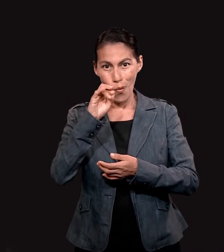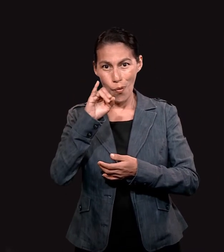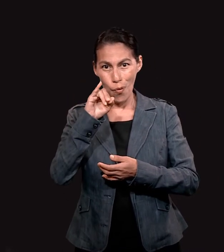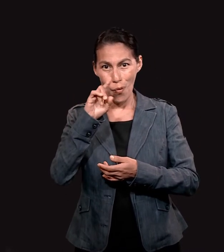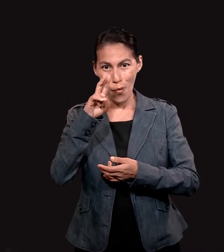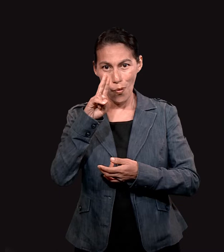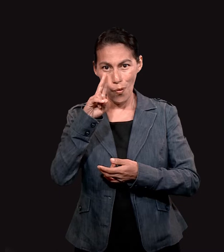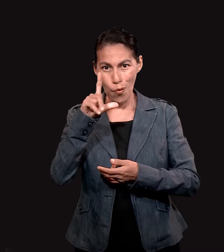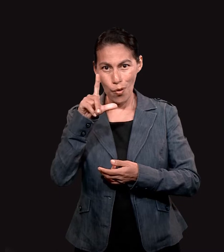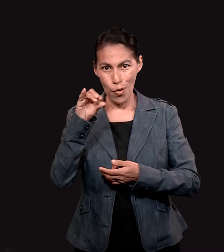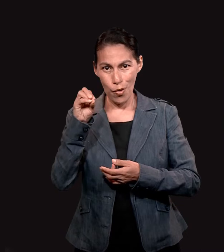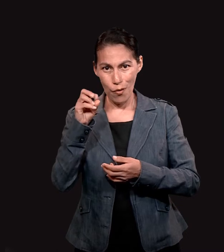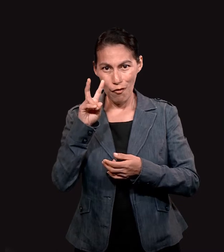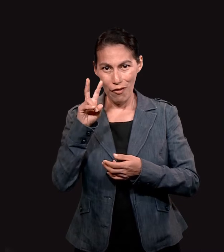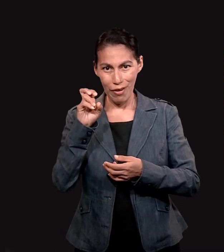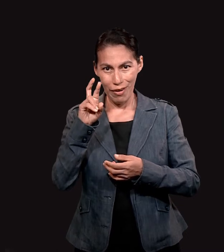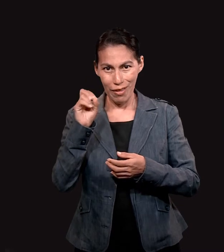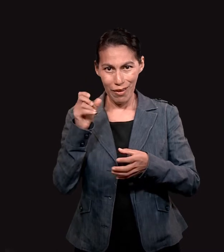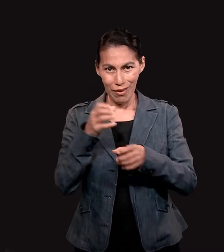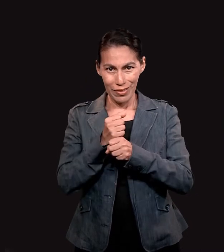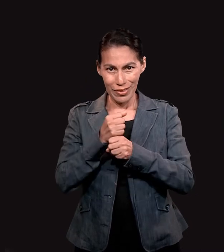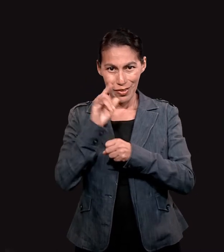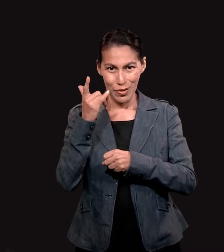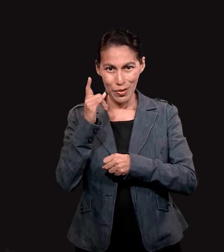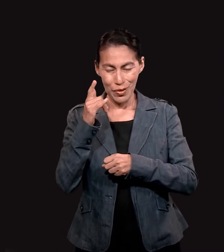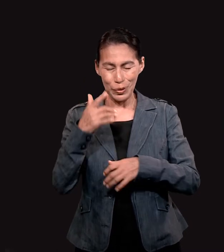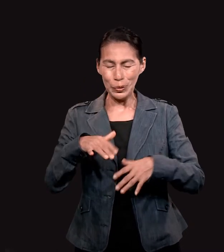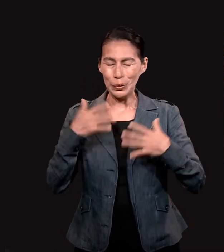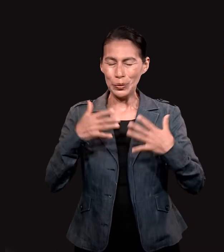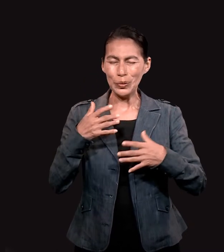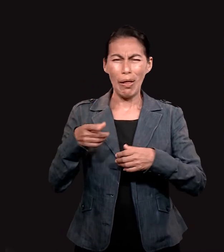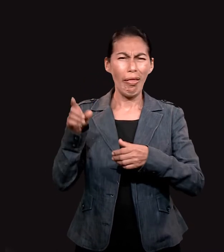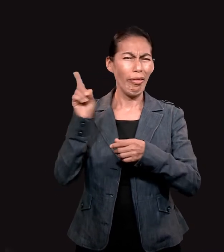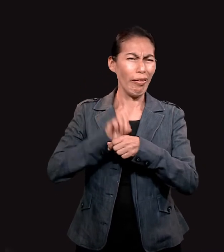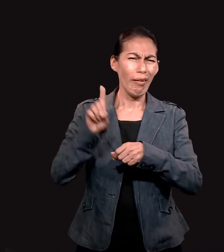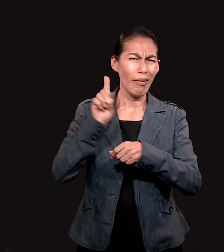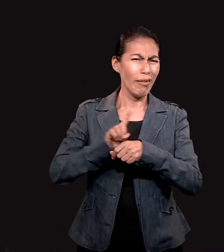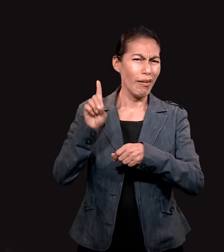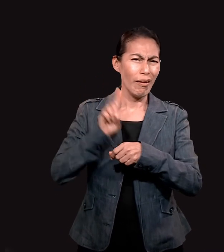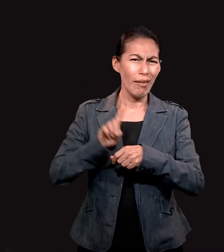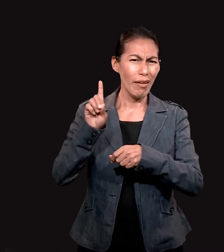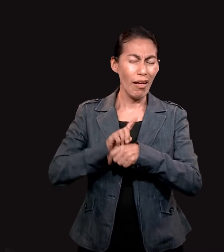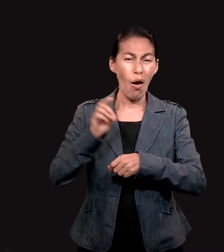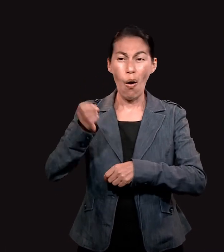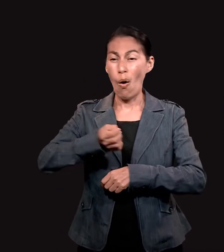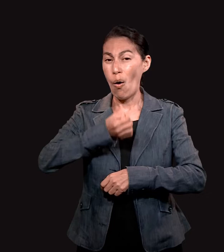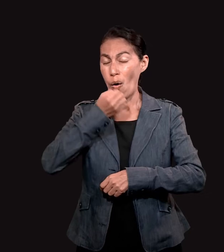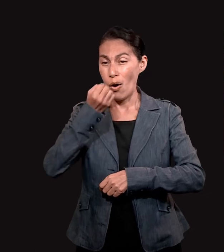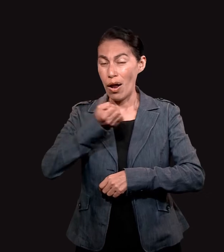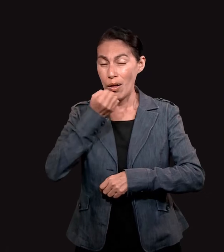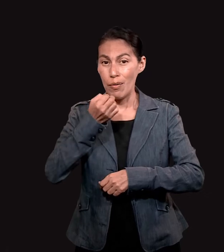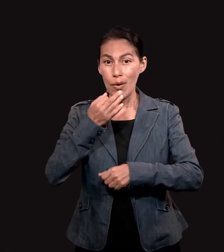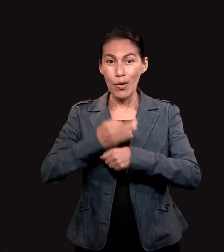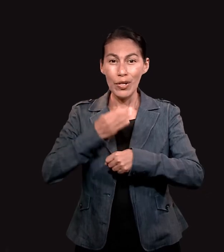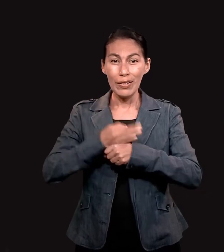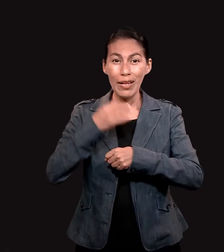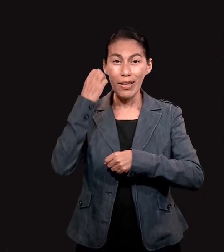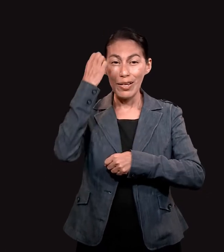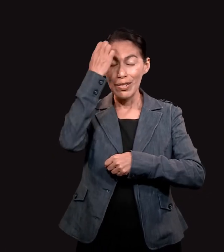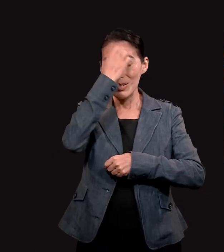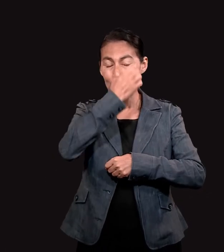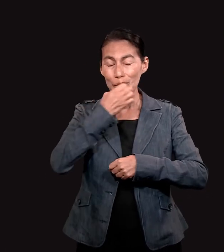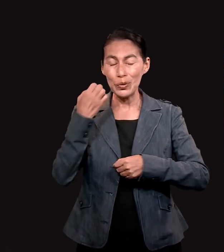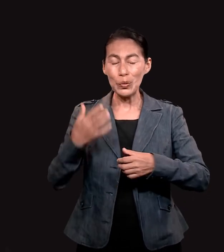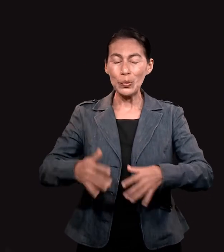él durante varias semanas? Los primeros estudios que se ha hecho,